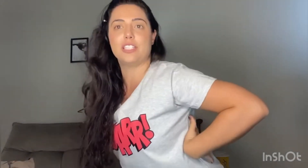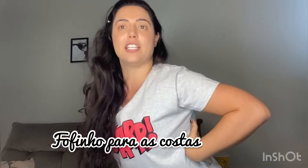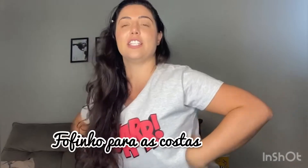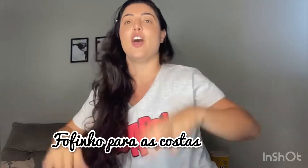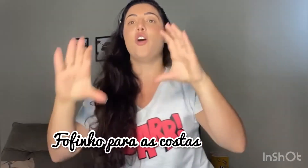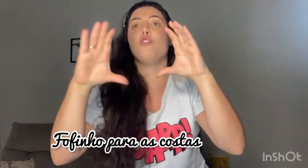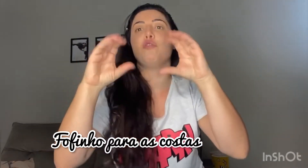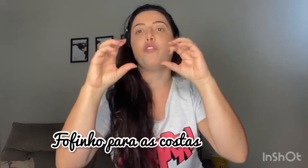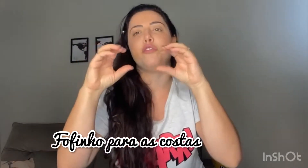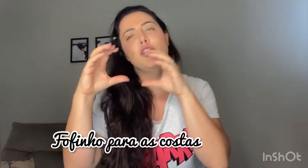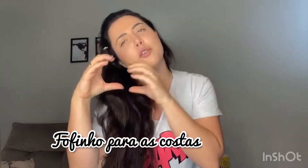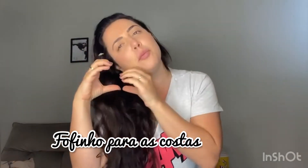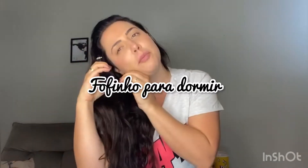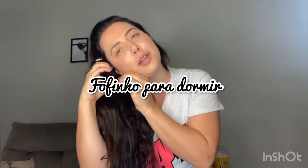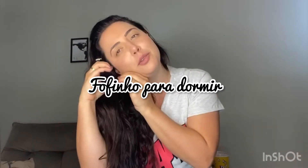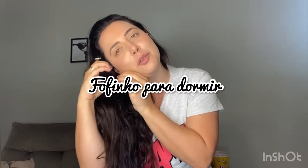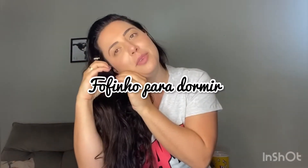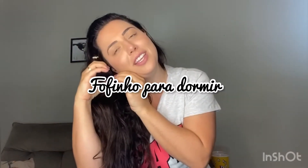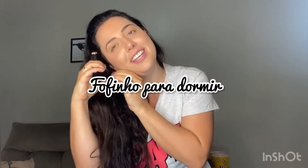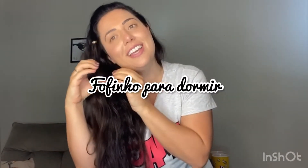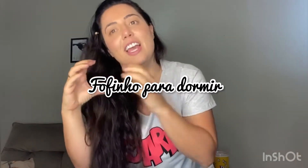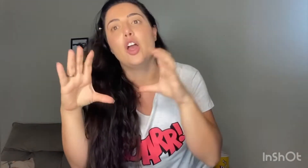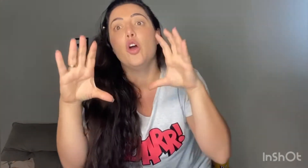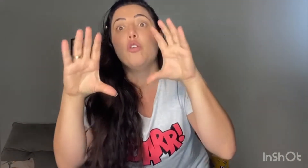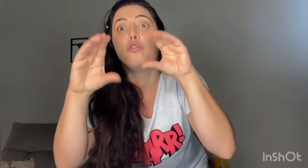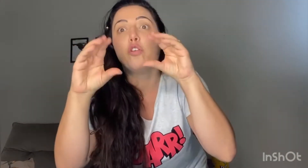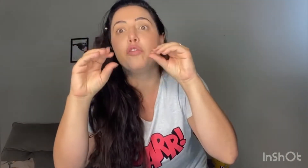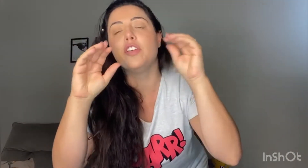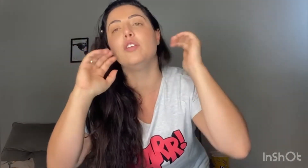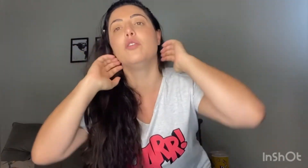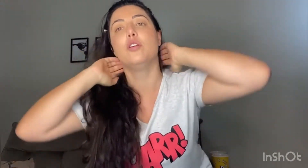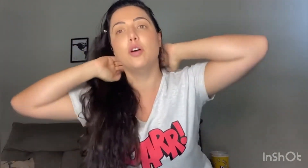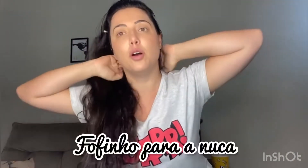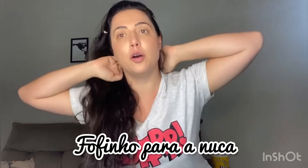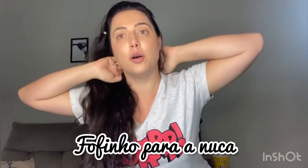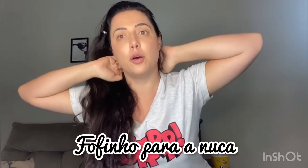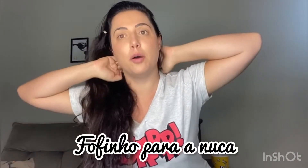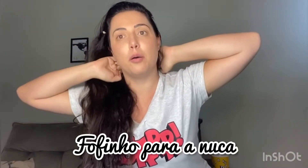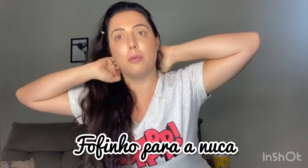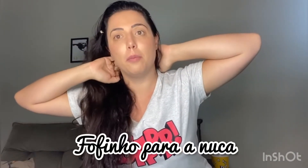costas, fofinho para dormir, fofinho